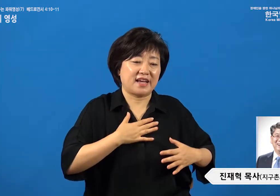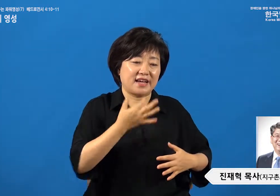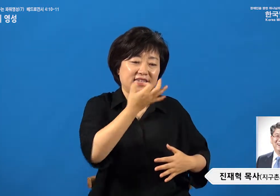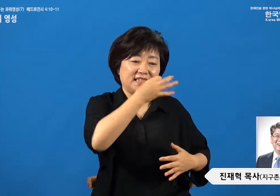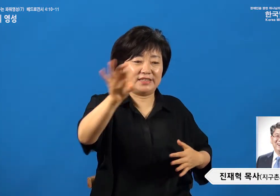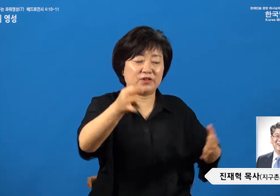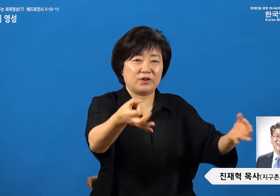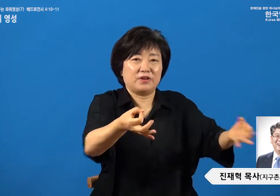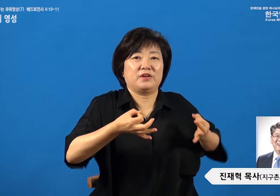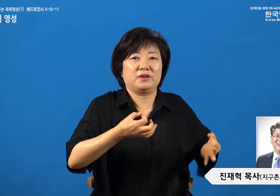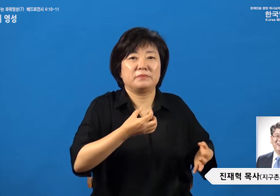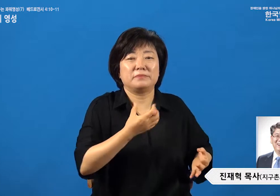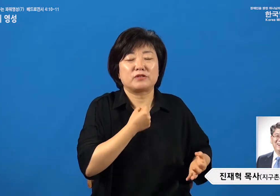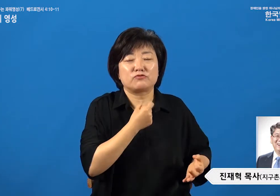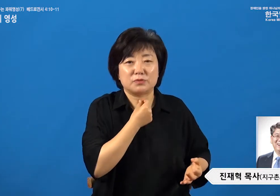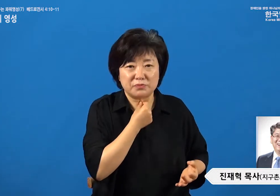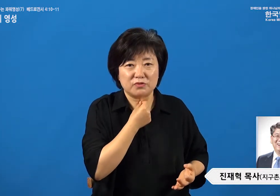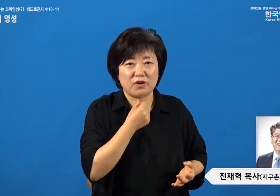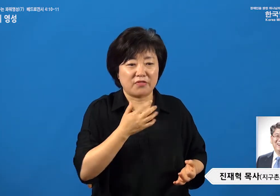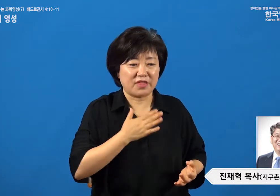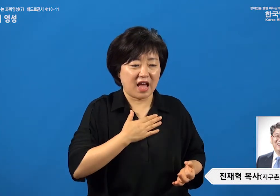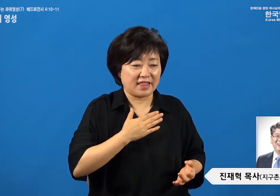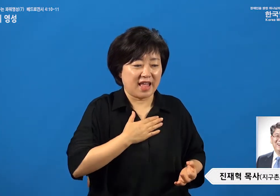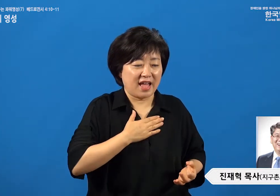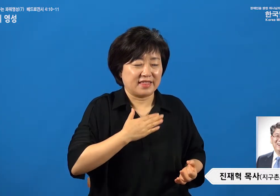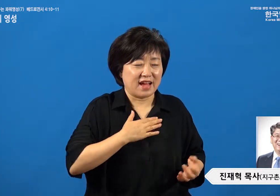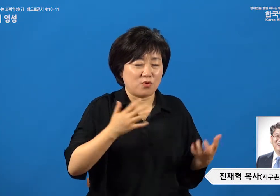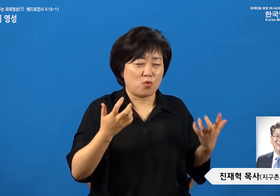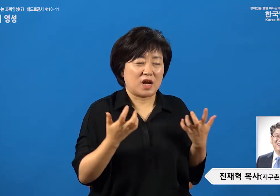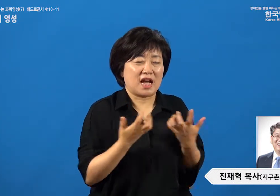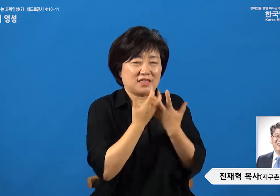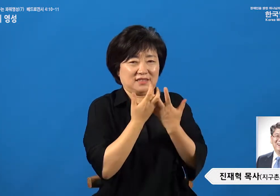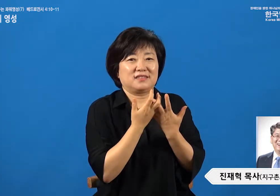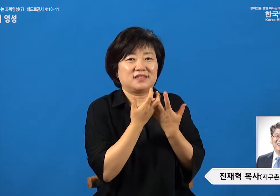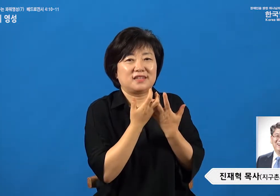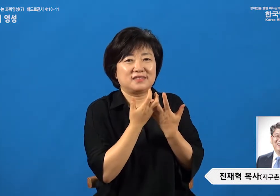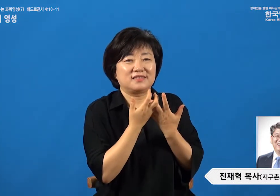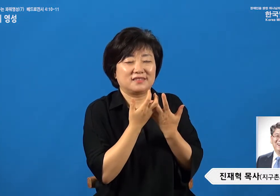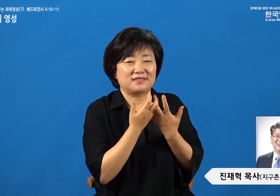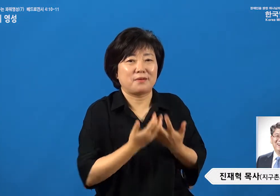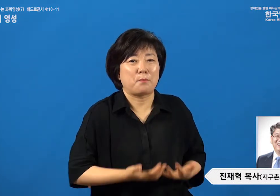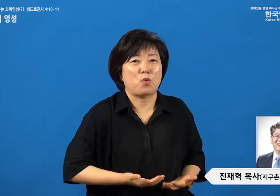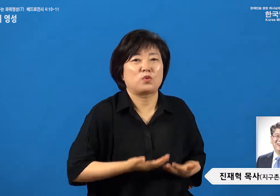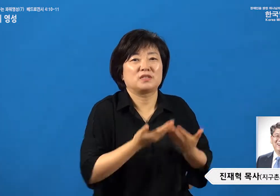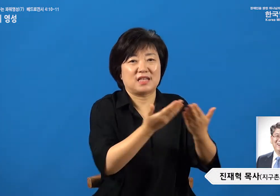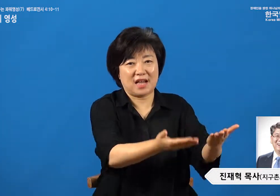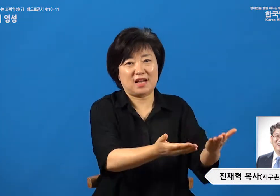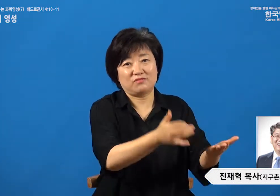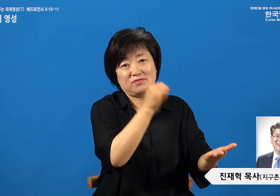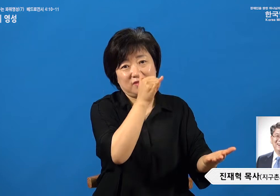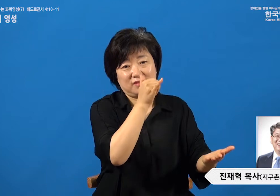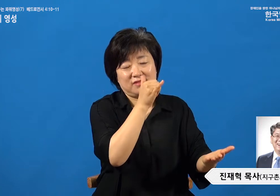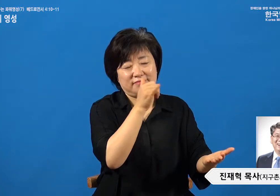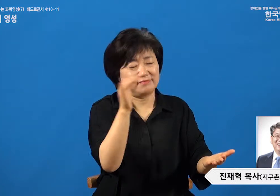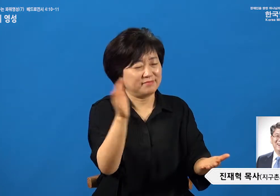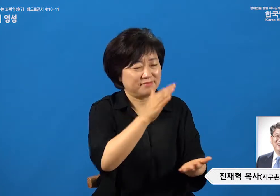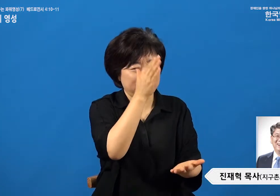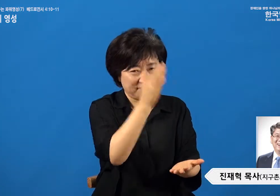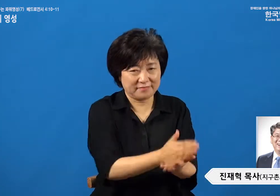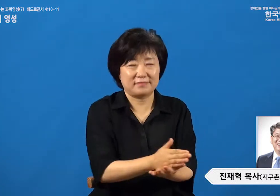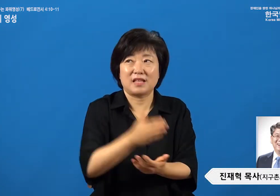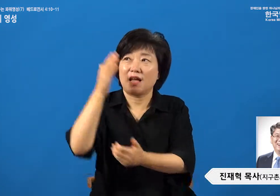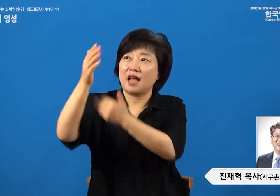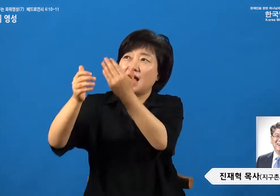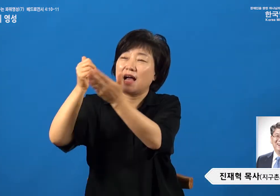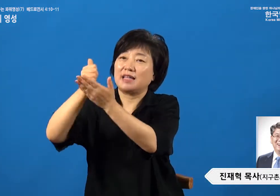내 인정받고 싶은 것, 내가 가득 찬 봉사를 향해 성경은 말씀합니다.